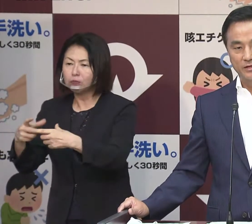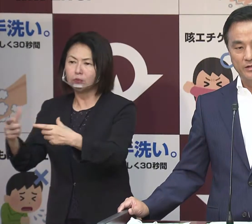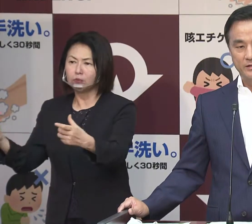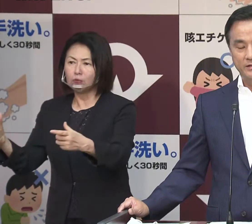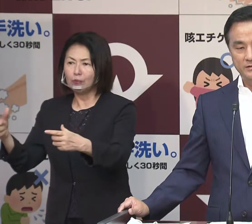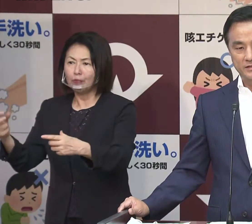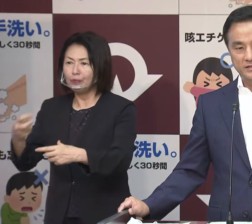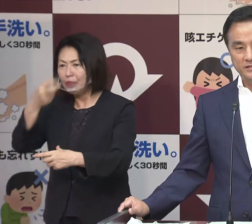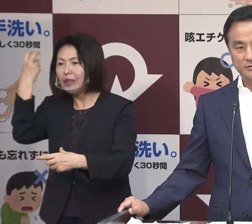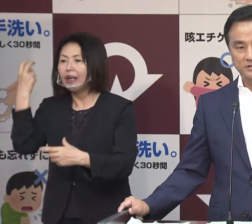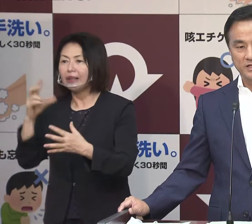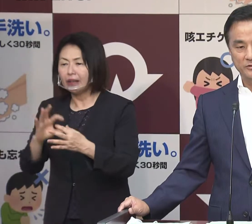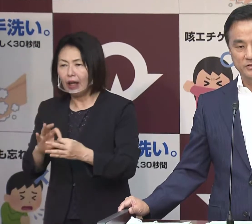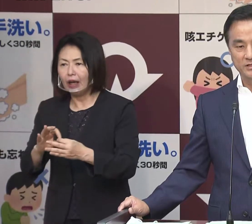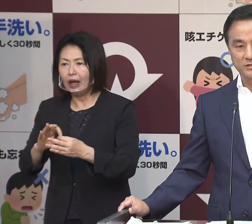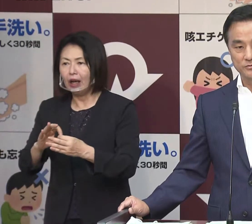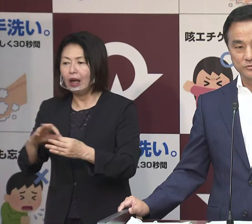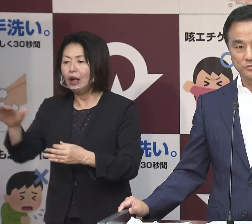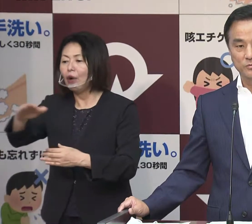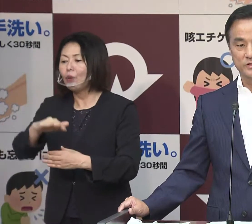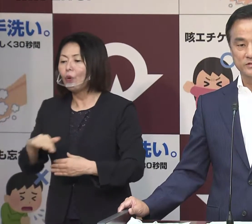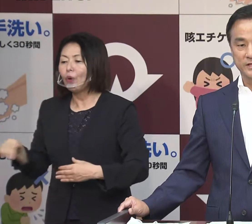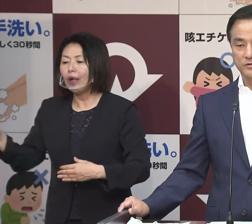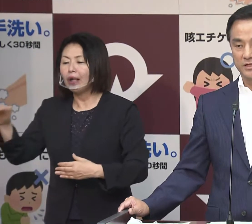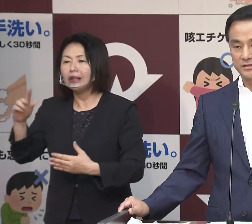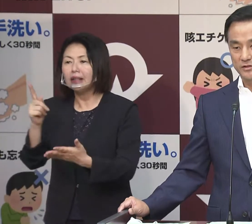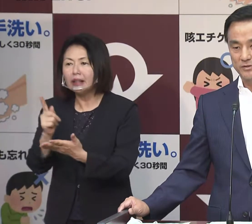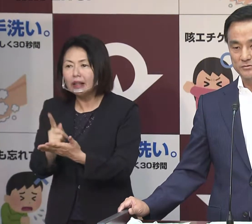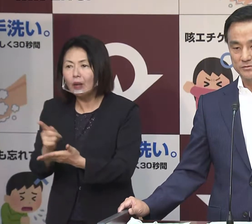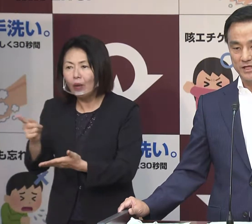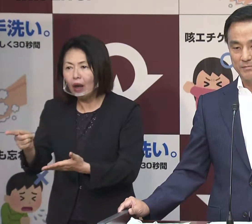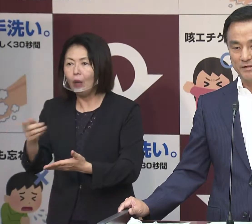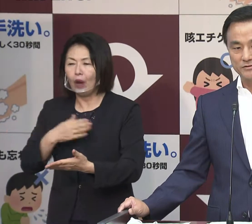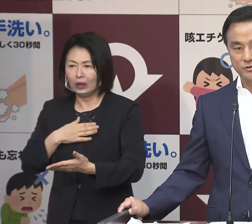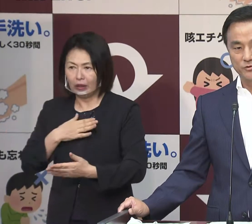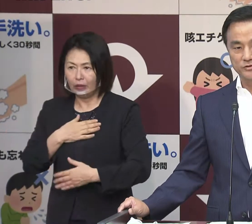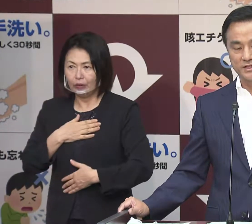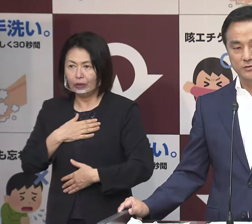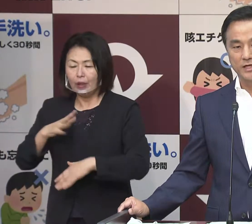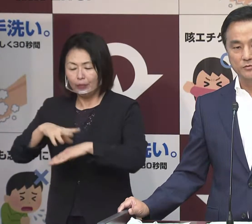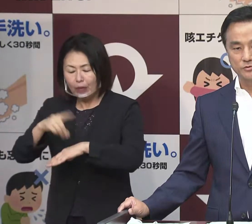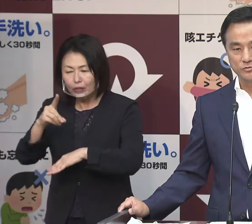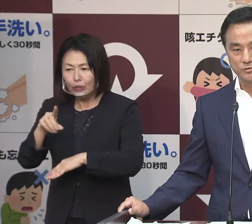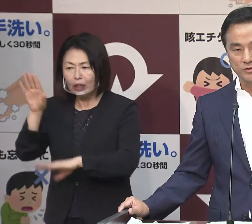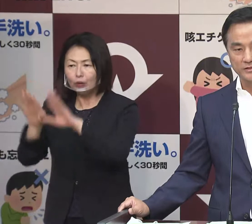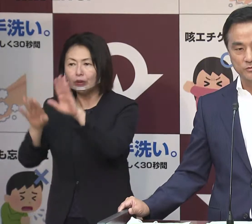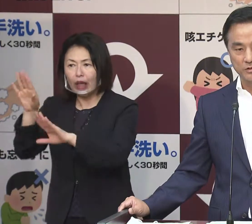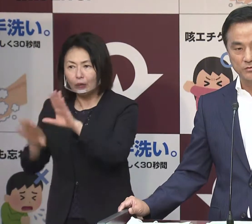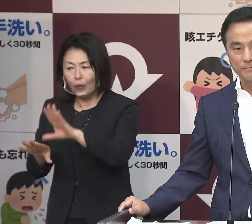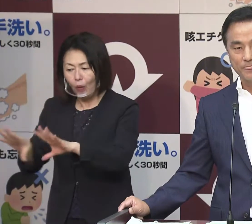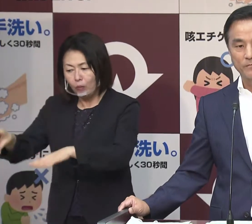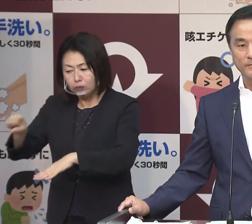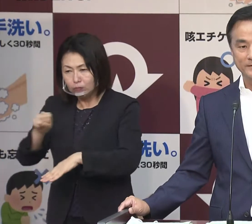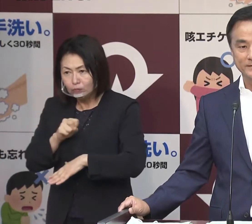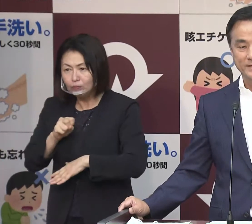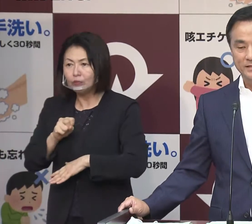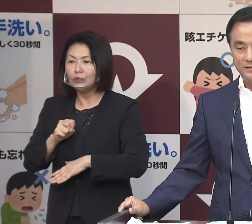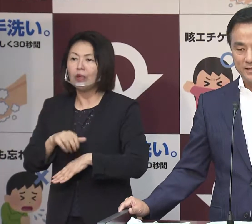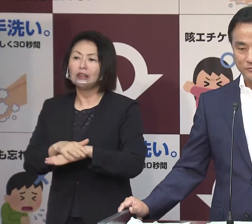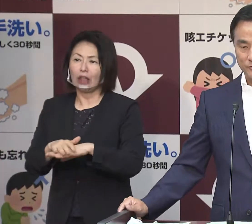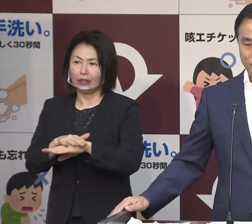において、感染されている方が利用されているということもですね、伺っていますので、まず状況をしっかりと把握をするということが必要だと思